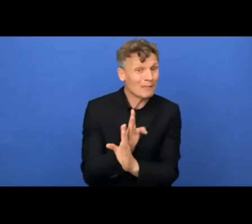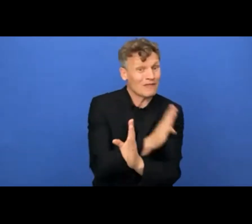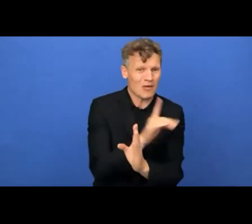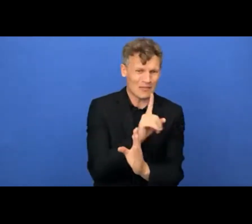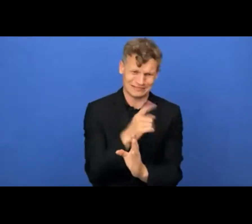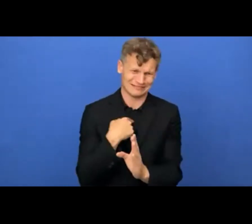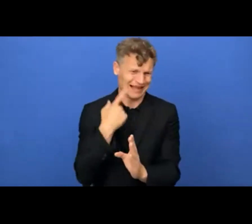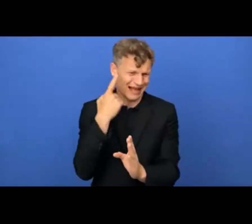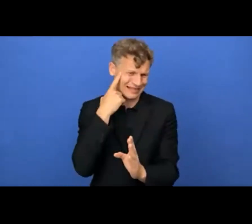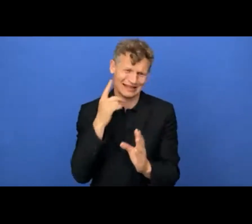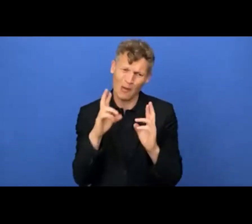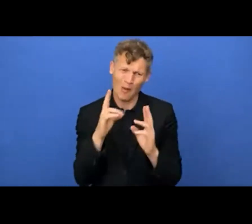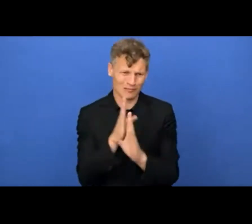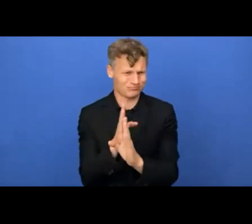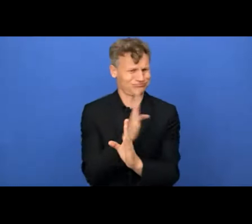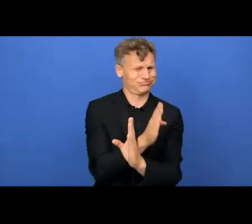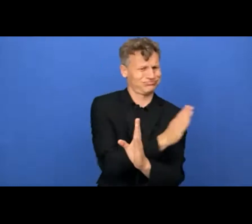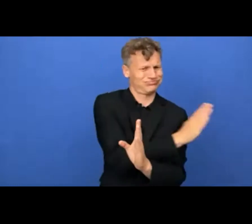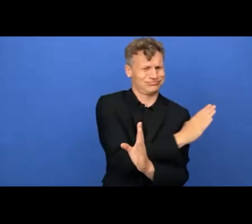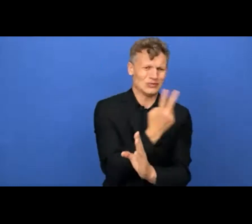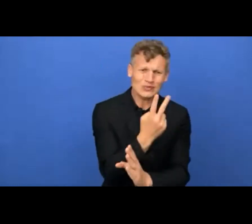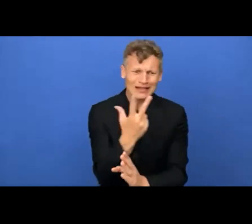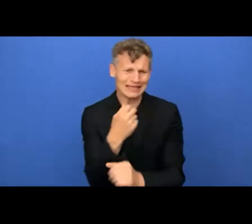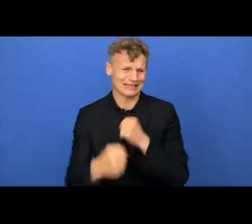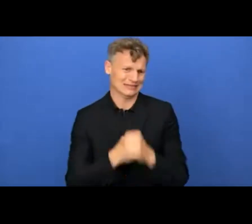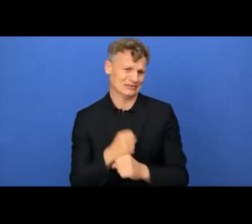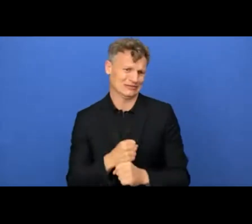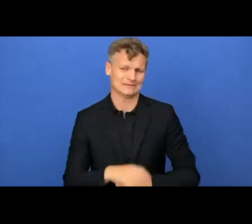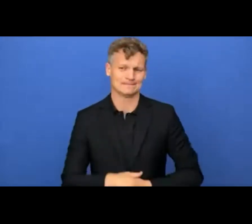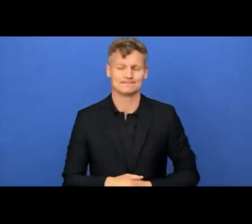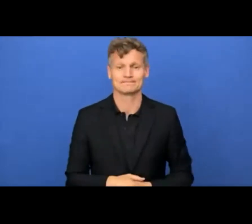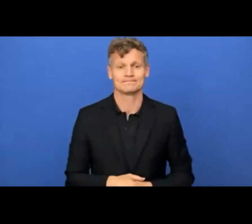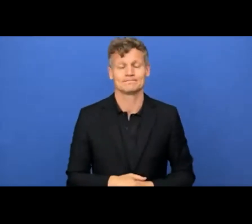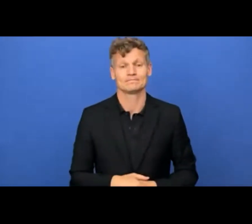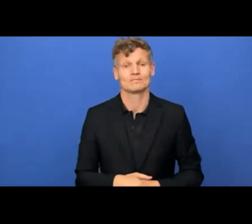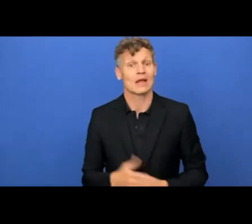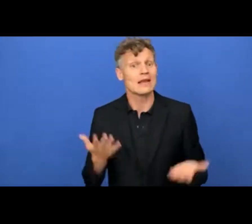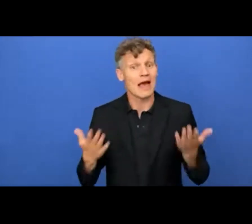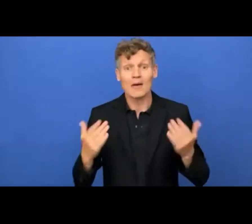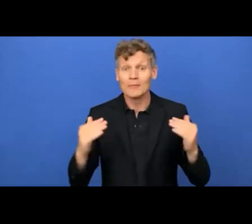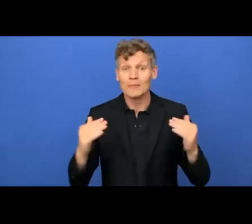d'éducation obligatoire avant le primaire et peut-être même plus. J'aimerais rappeler aux participants